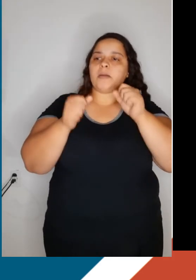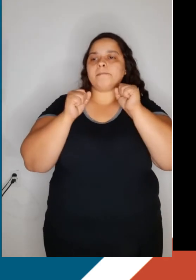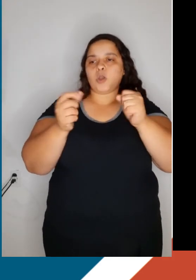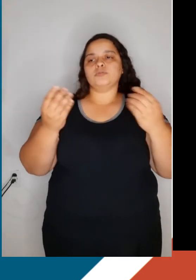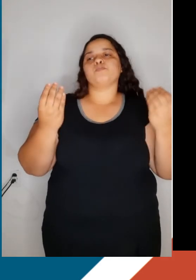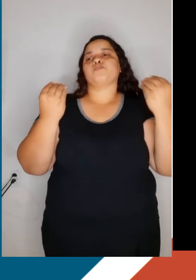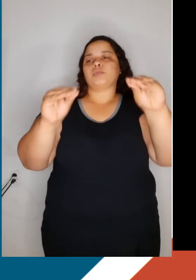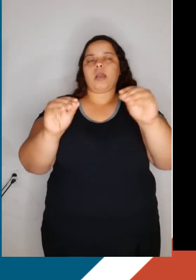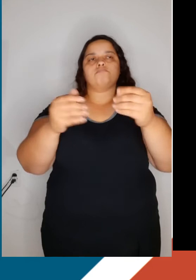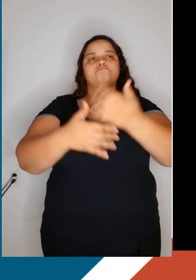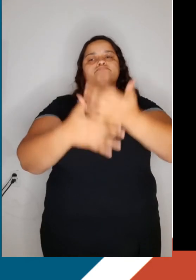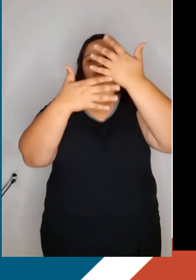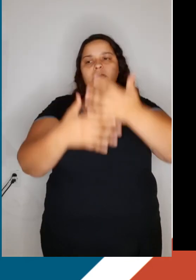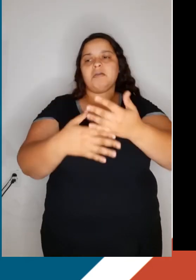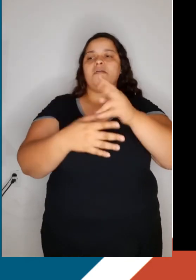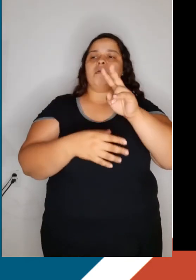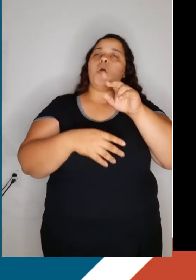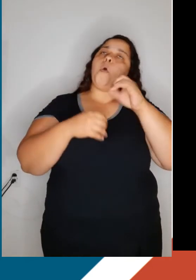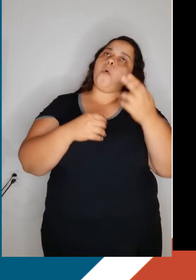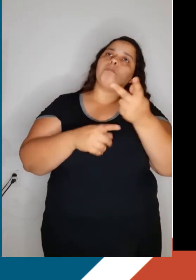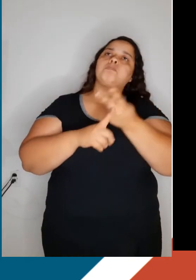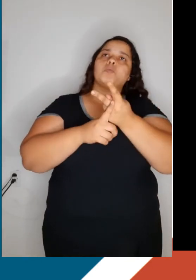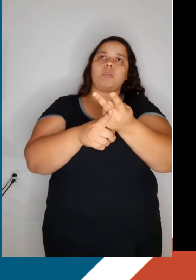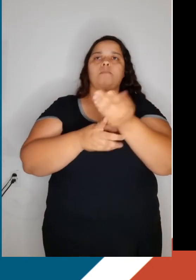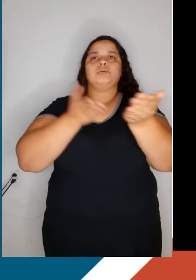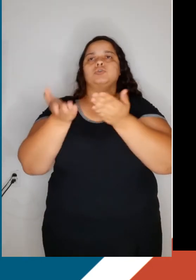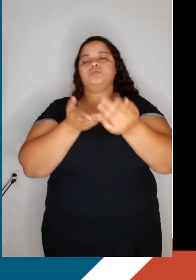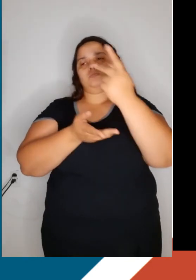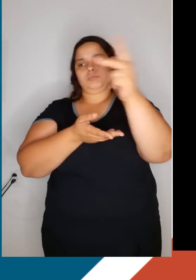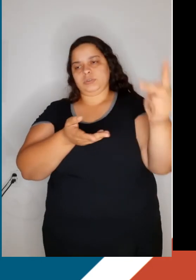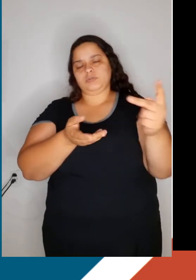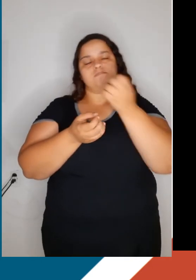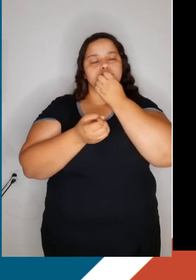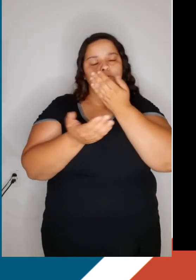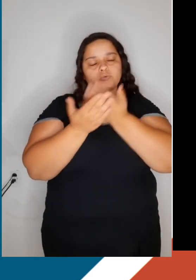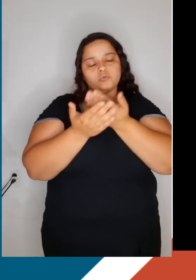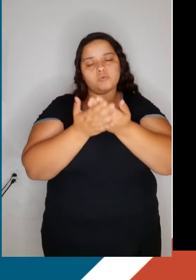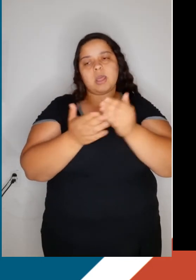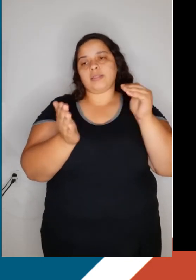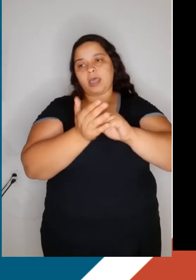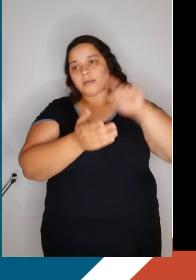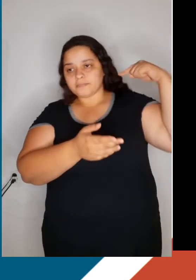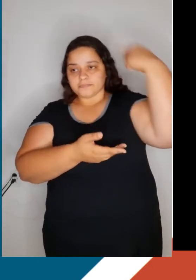colocar aqui no comentário do vídeo ou então procurar o mediador do polo de vocês. Então, bons estudos e até a próxima semana.